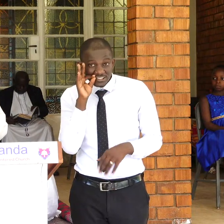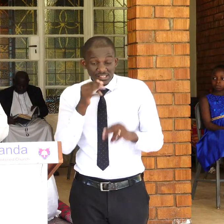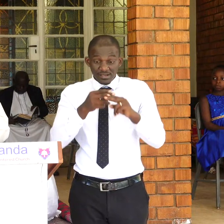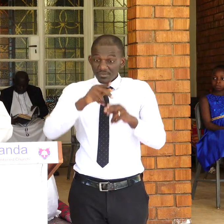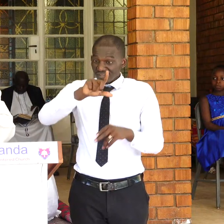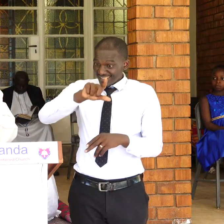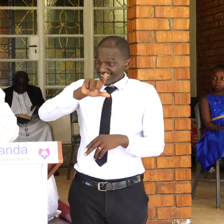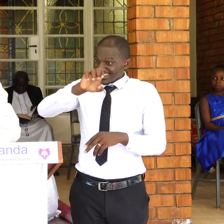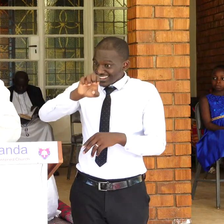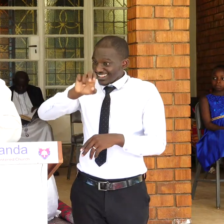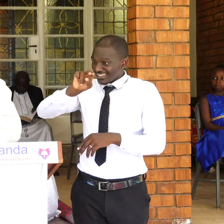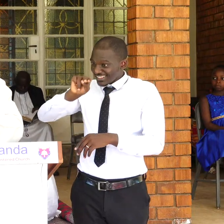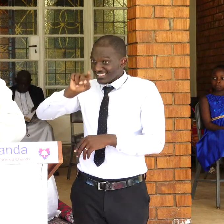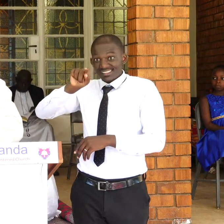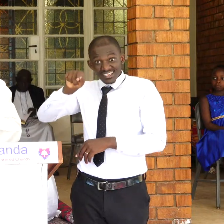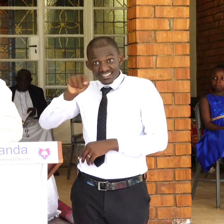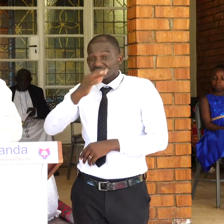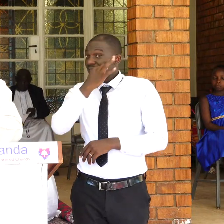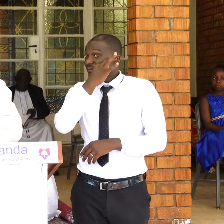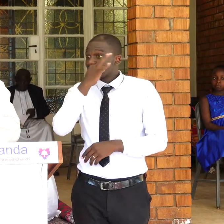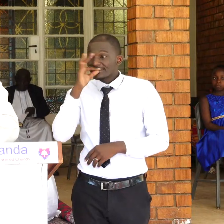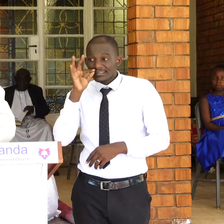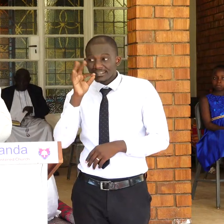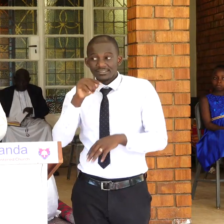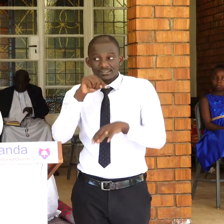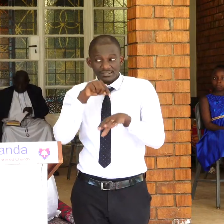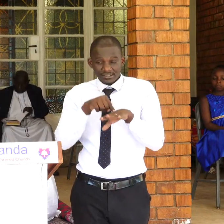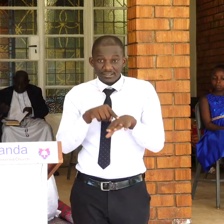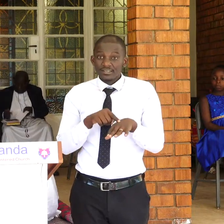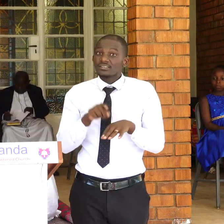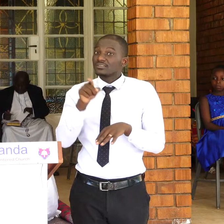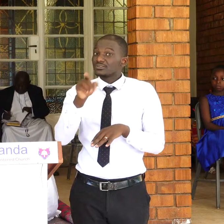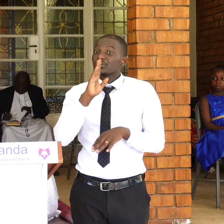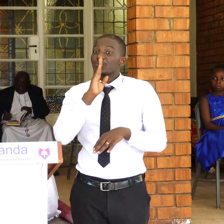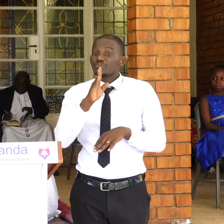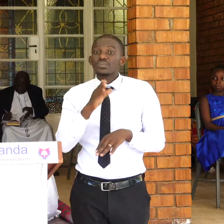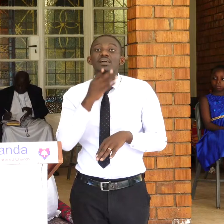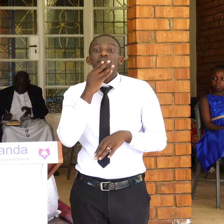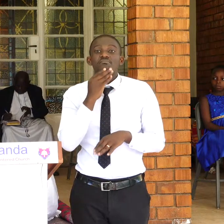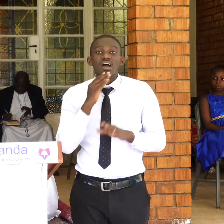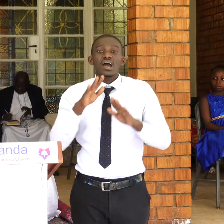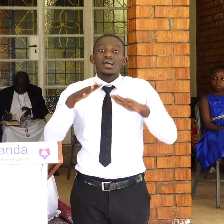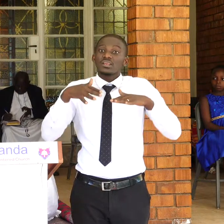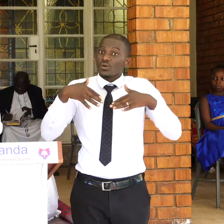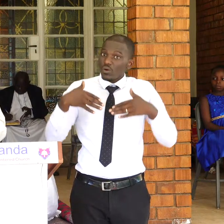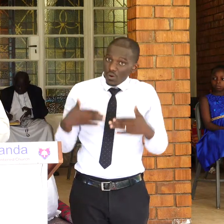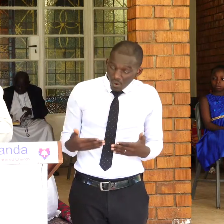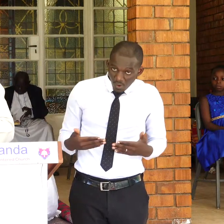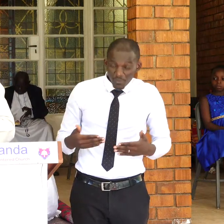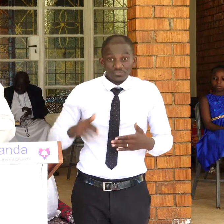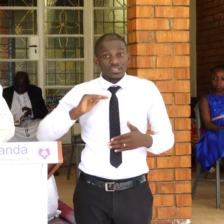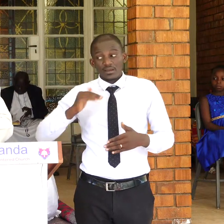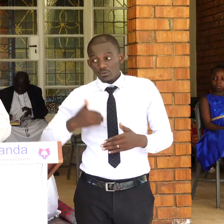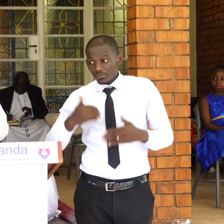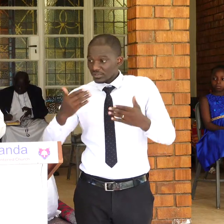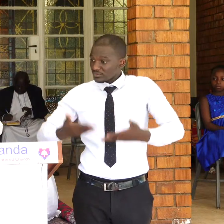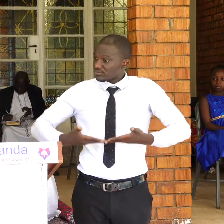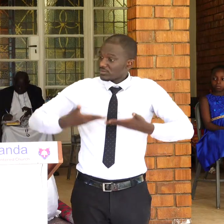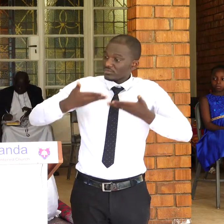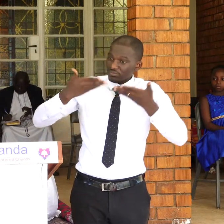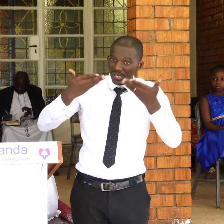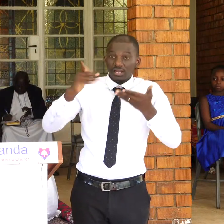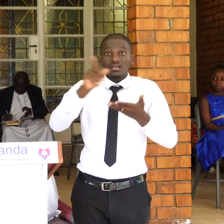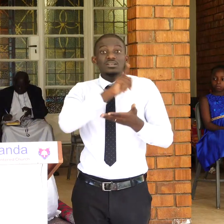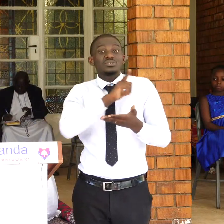season oba ebiro eby'okusiiba, obeere musajja oba mukazi awaayo obulamu bwo okubeera saddaaka